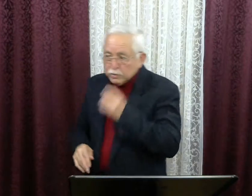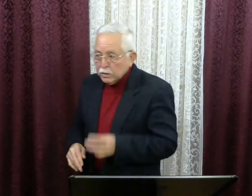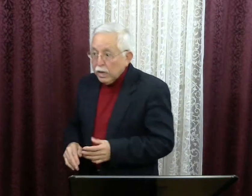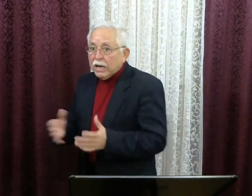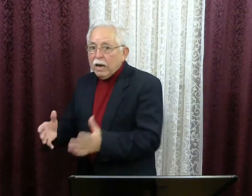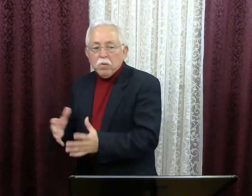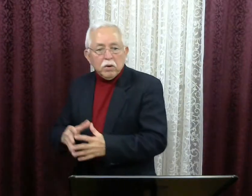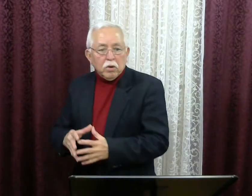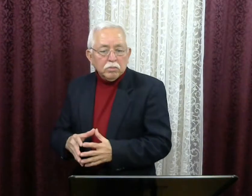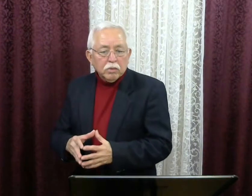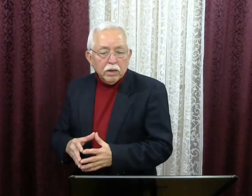Qué bueno